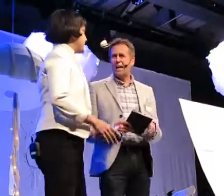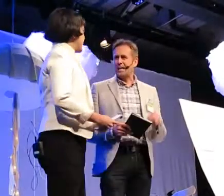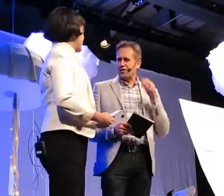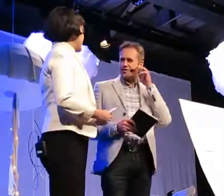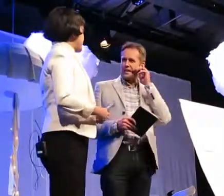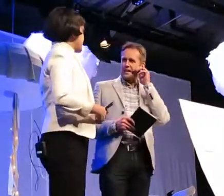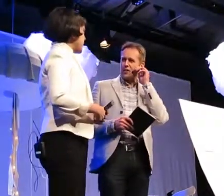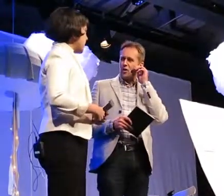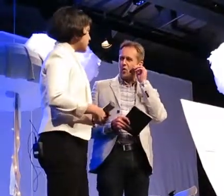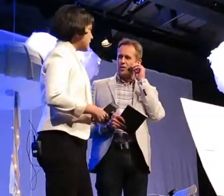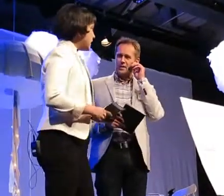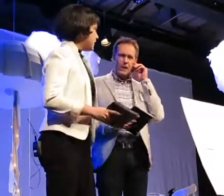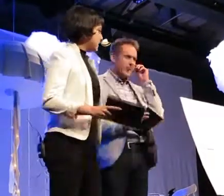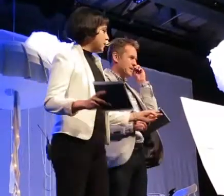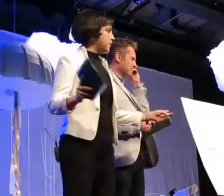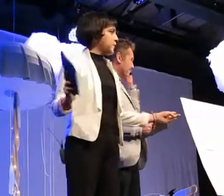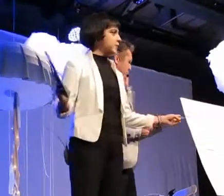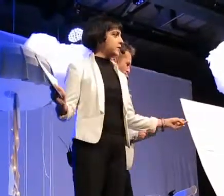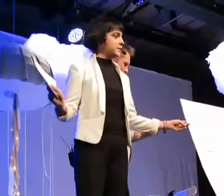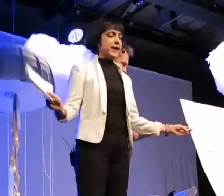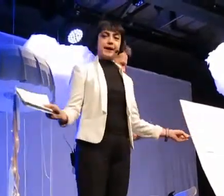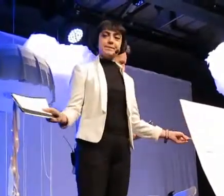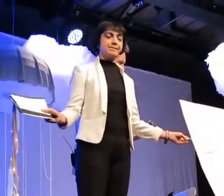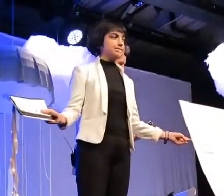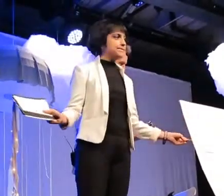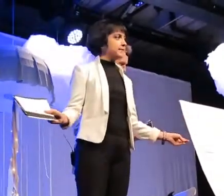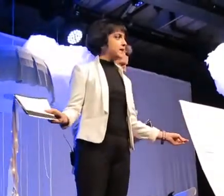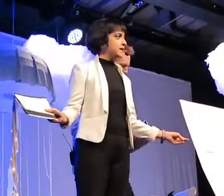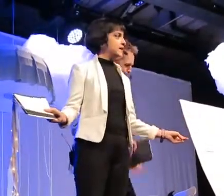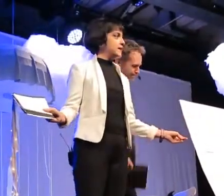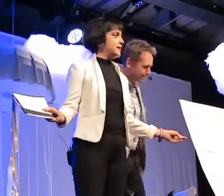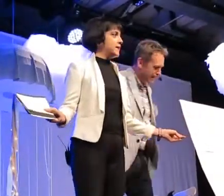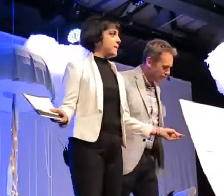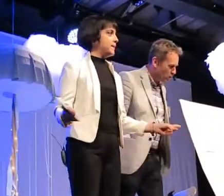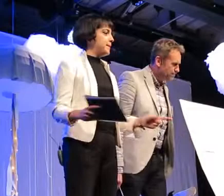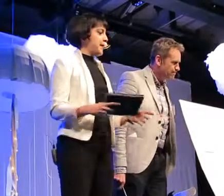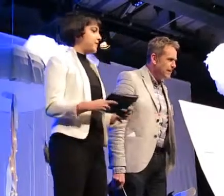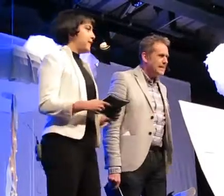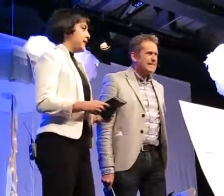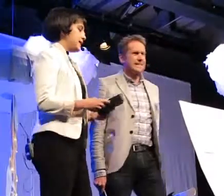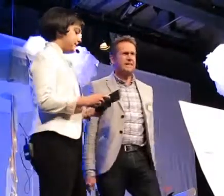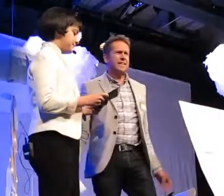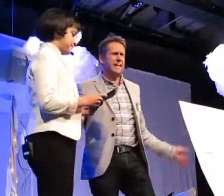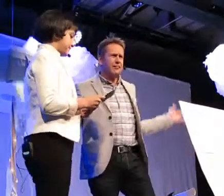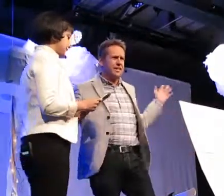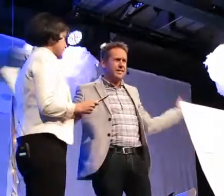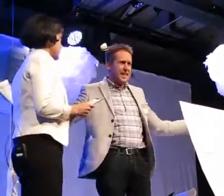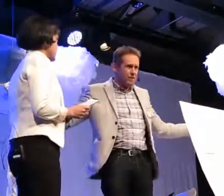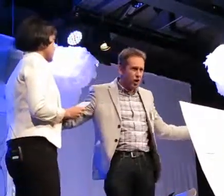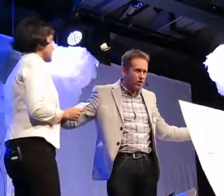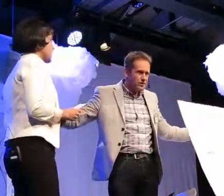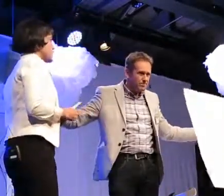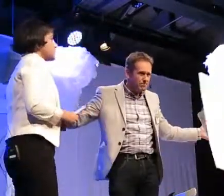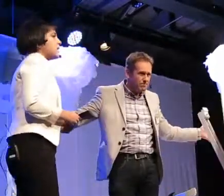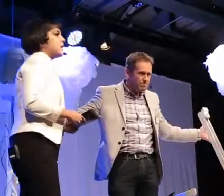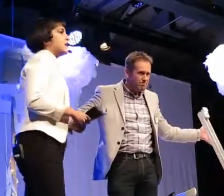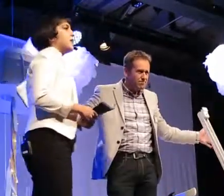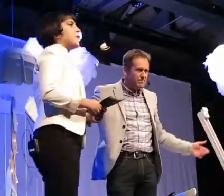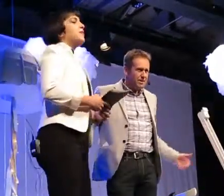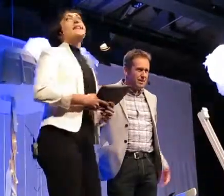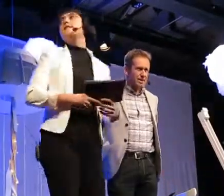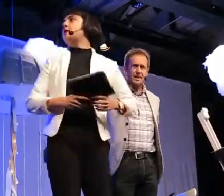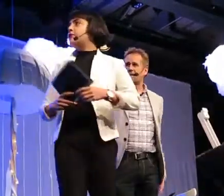Ja. Ja, vad härligt. Ja, skulle vi kunna få bort dem här? Kan vi få? Perfekt. Ser du vilken häftig scen vi har?